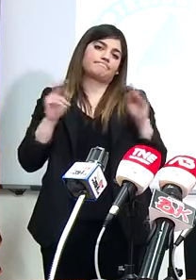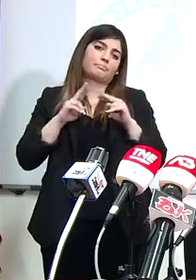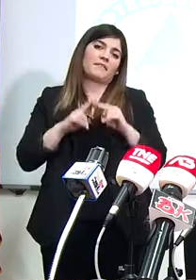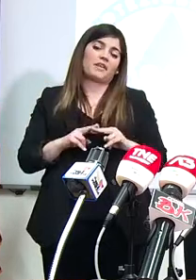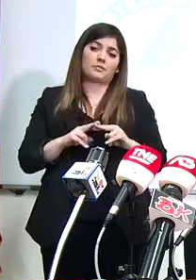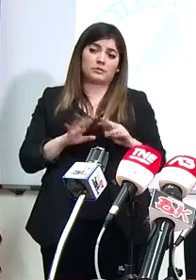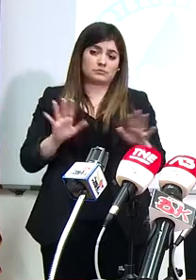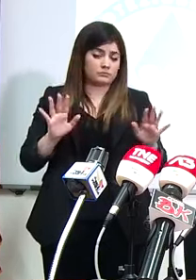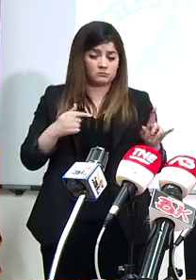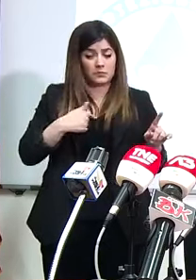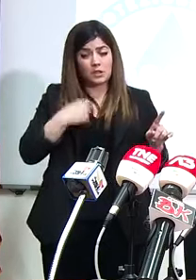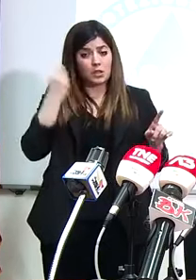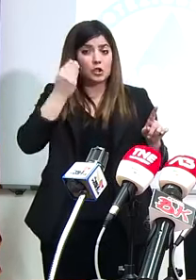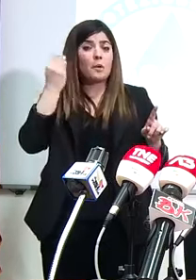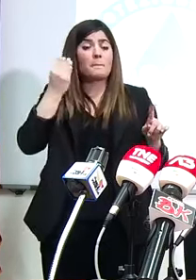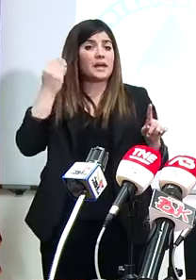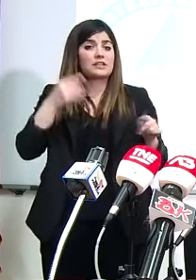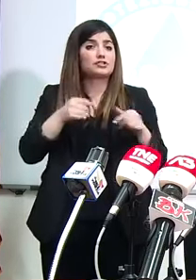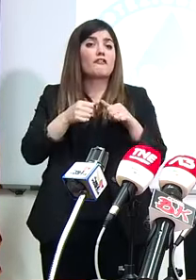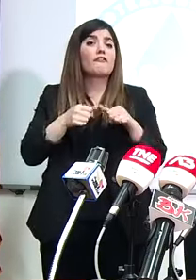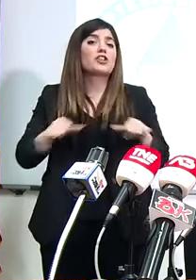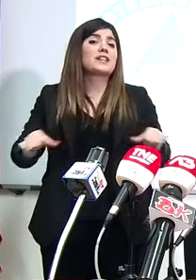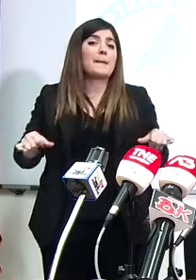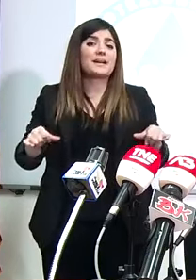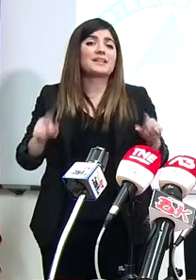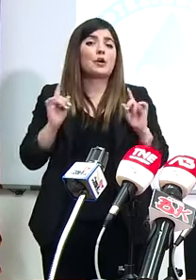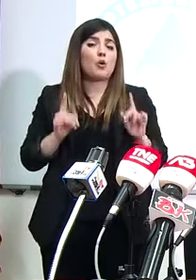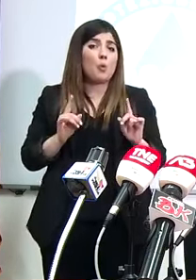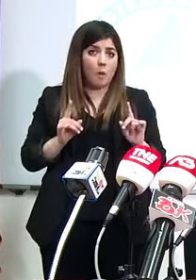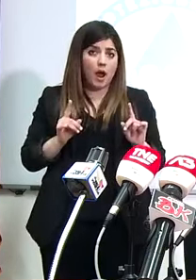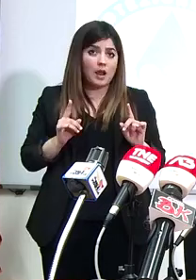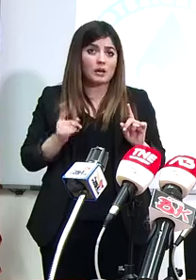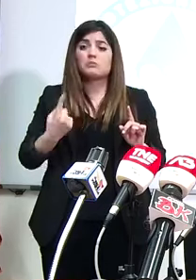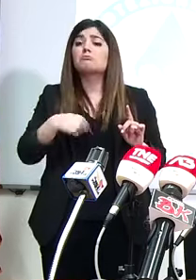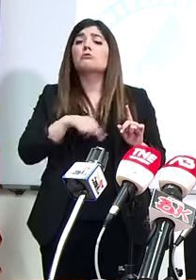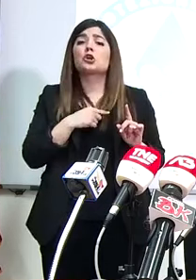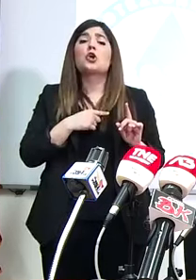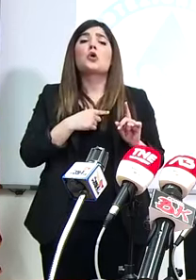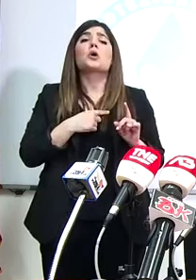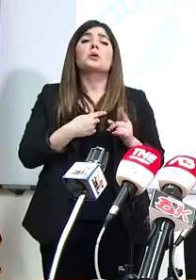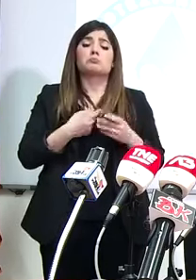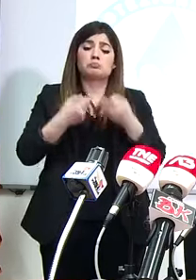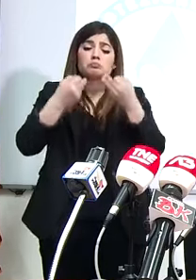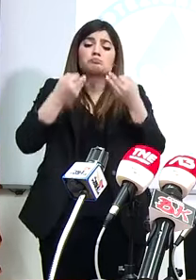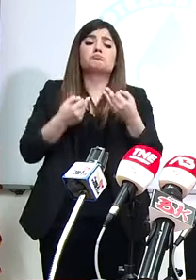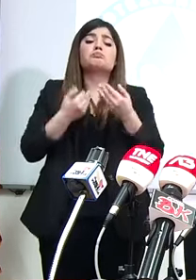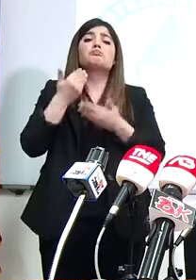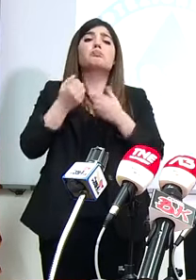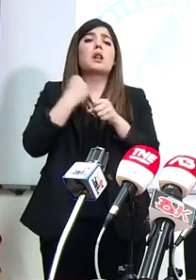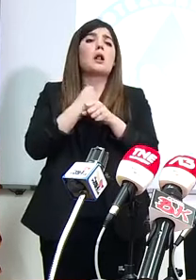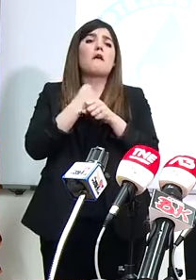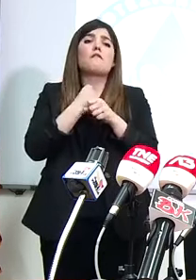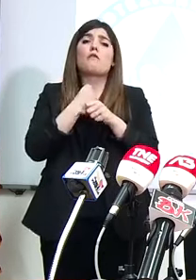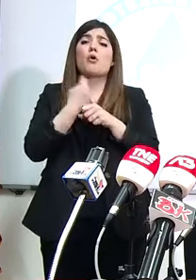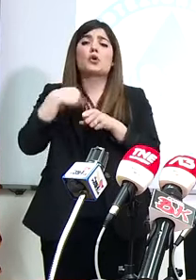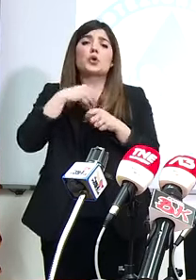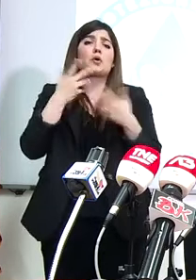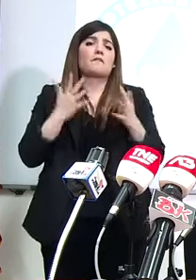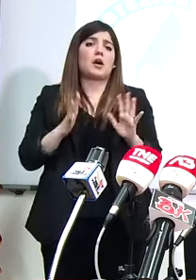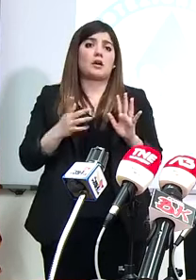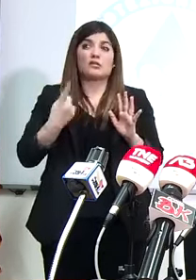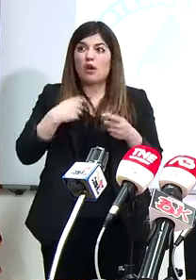il proprio dovere cioè male non fare paura non avere se non siamo andati a rubare non siamo andati al mercato nero non